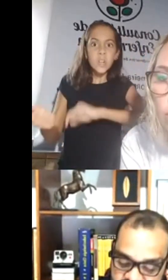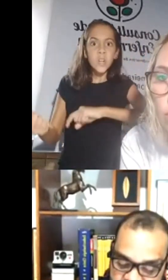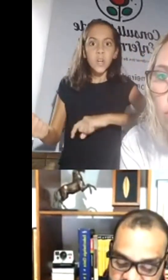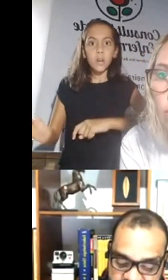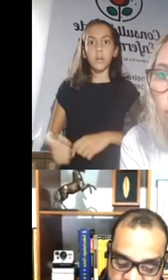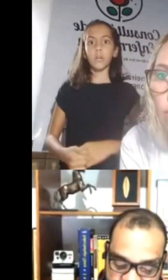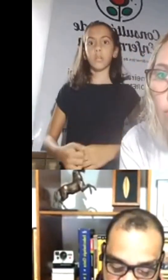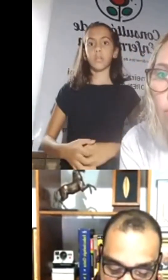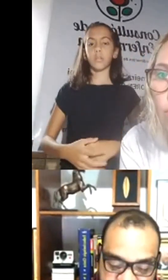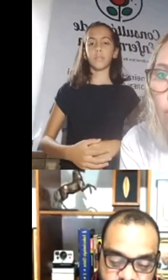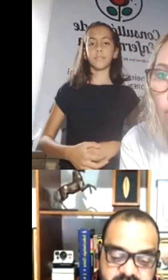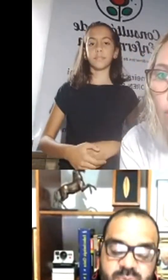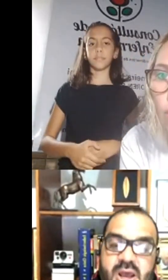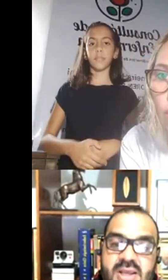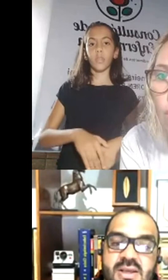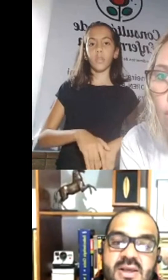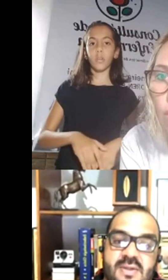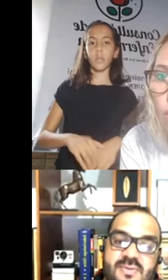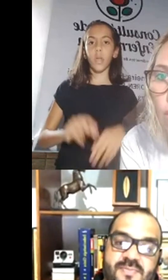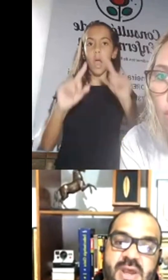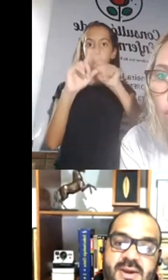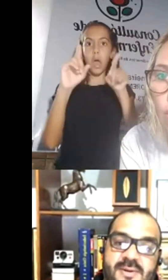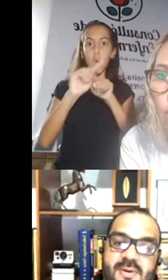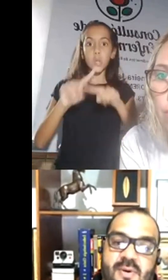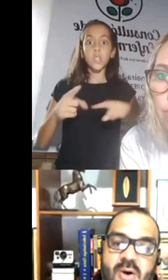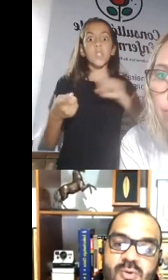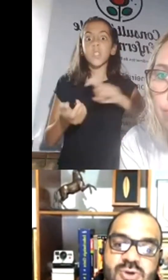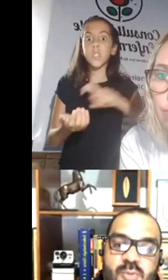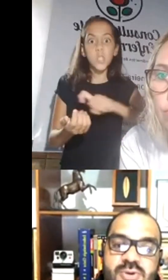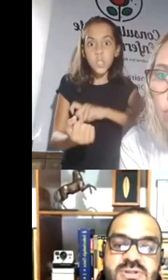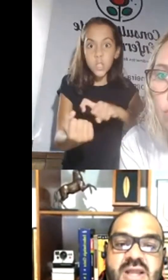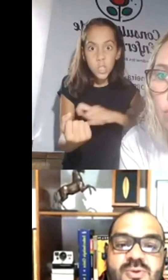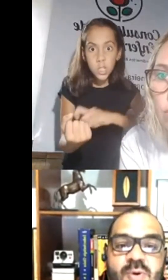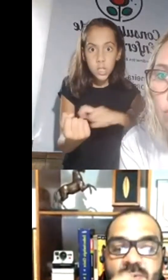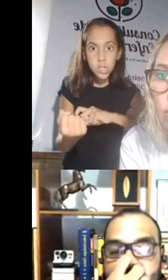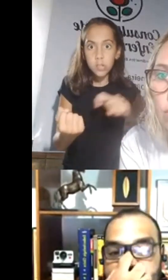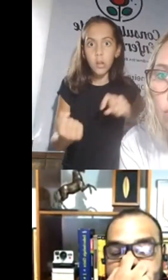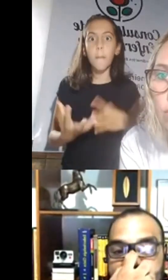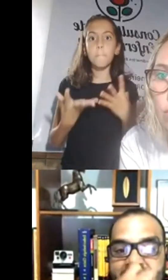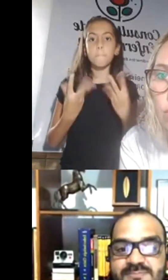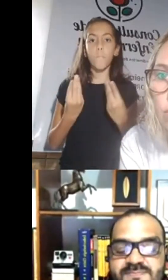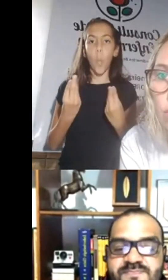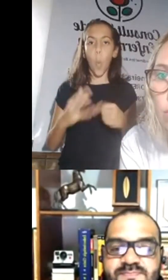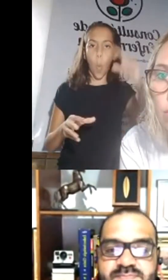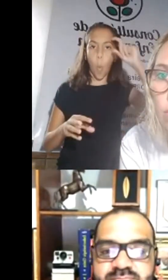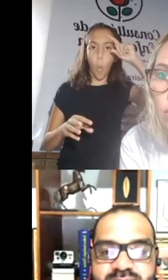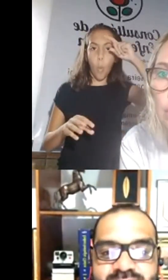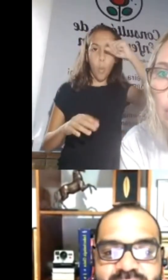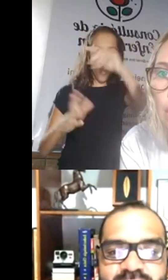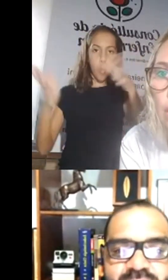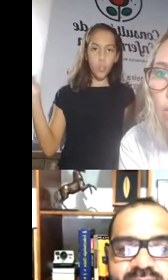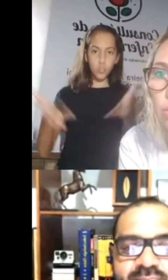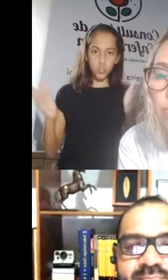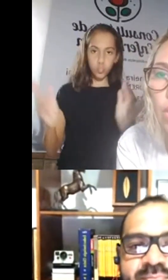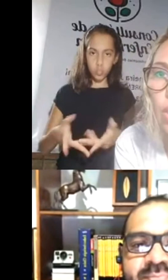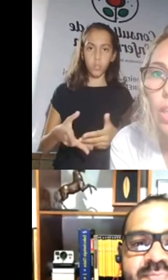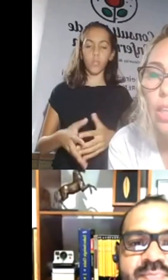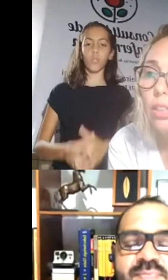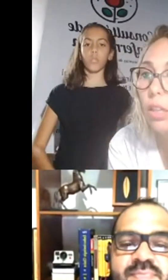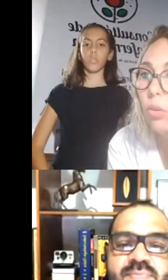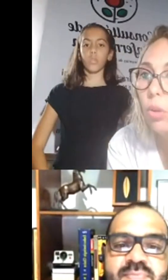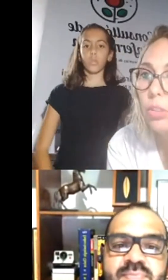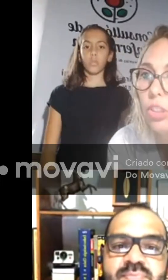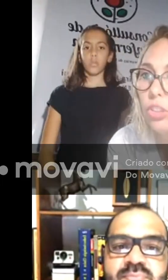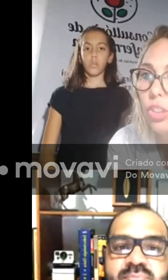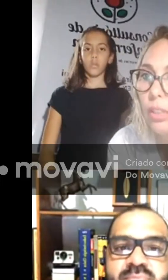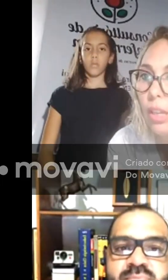Com certeza é mais ou menos por aí, né? Alguns hormônios que atuam nisso aí. Certo.